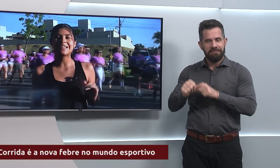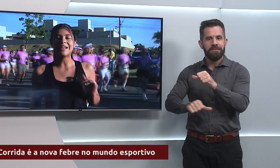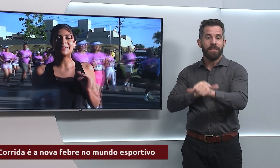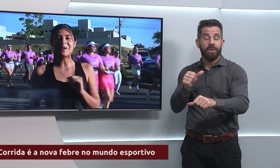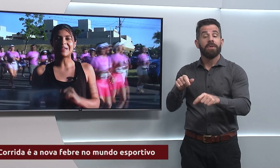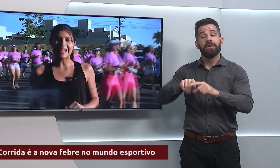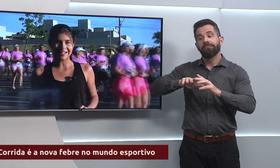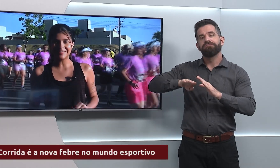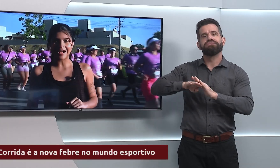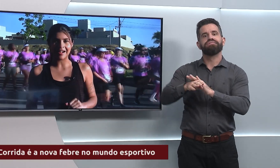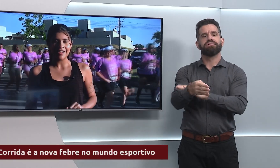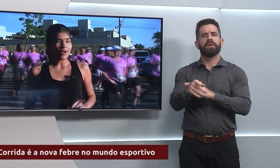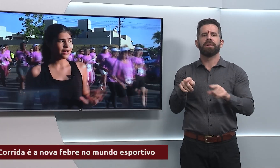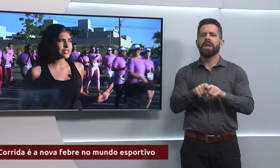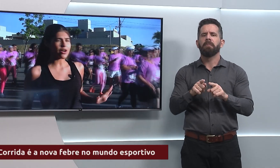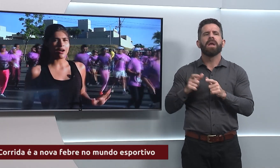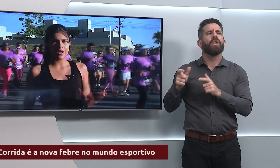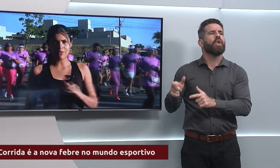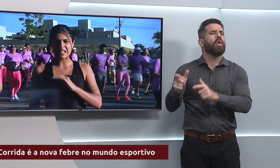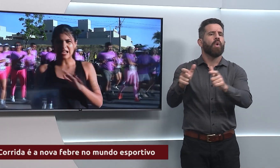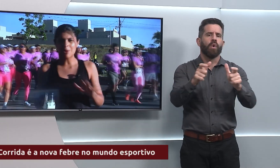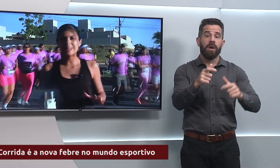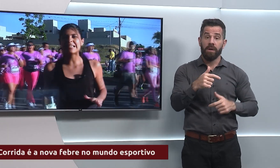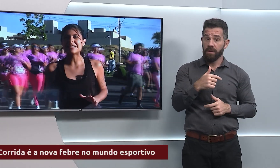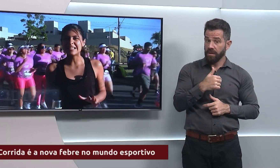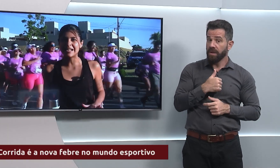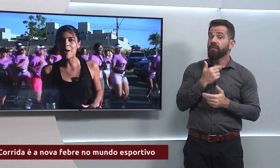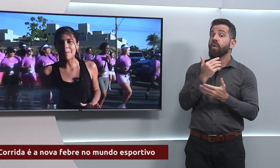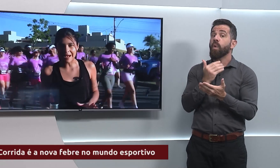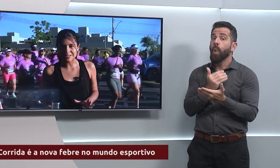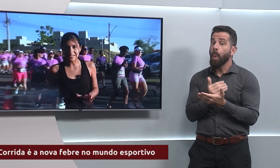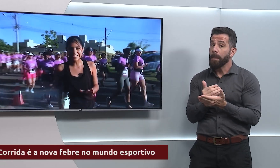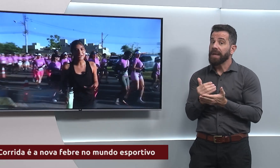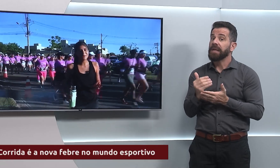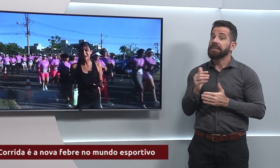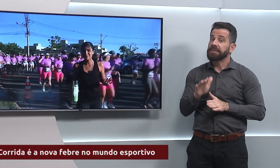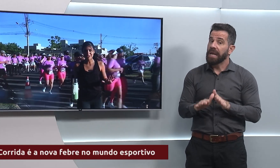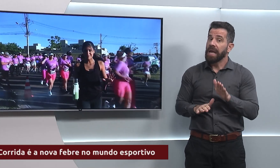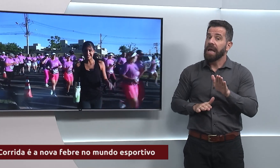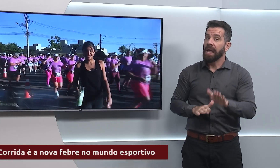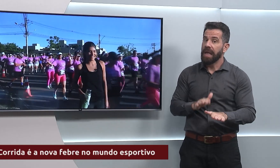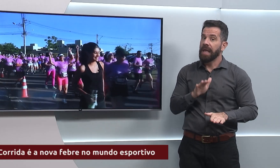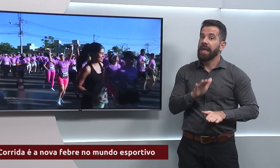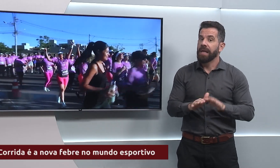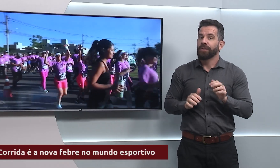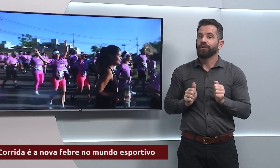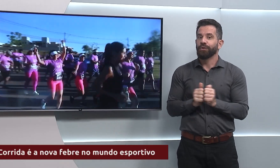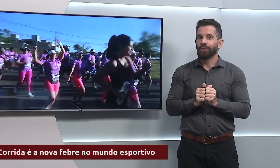em qualquer lugar. Olha só, eu vou até começar a acelerar o passo aqui, que eu não quero ficar para trás.